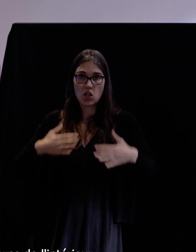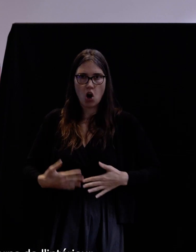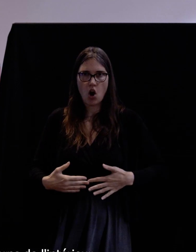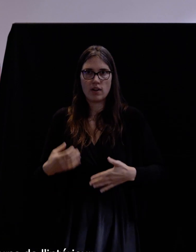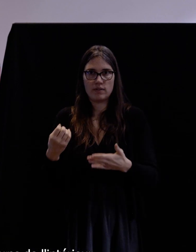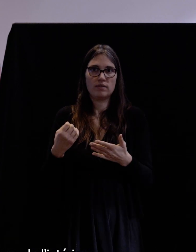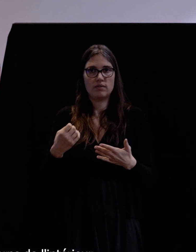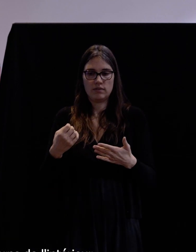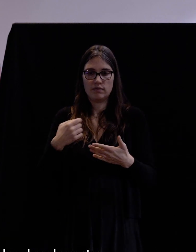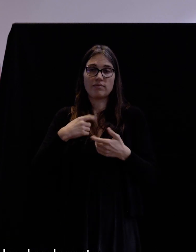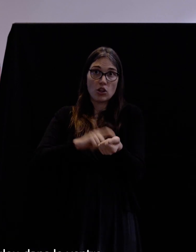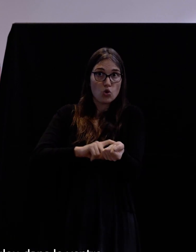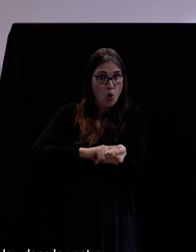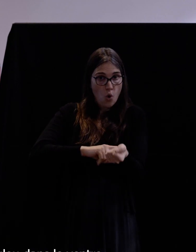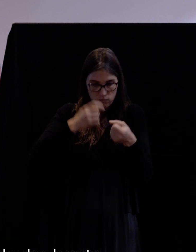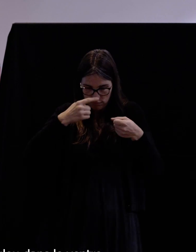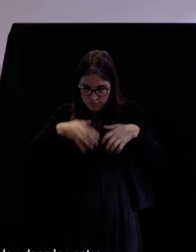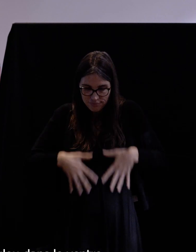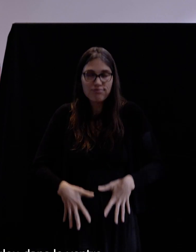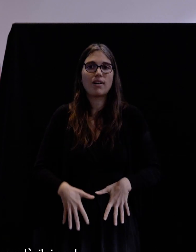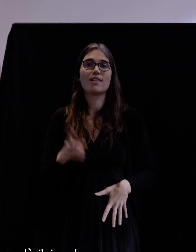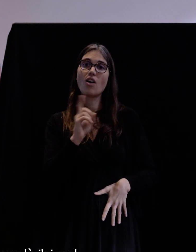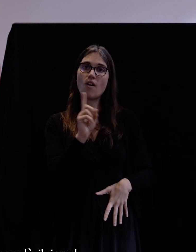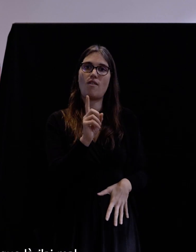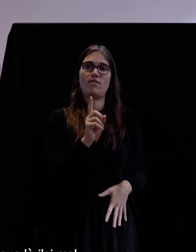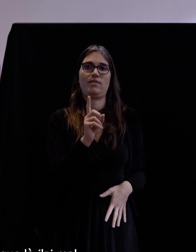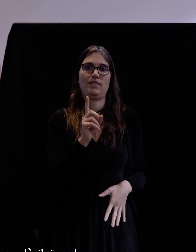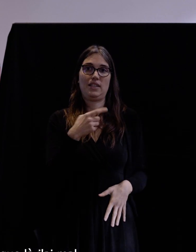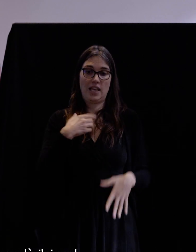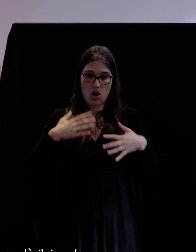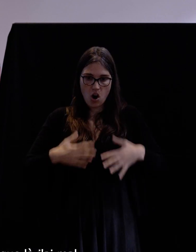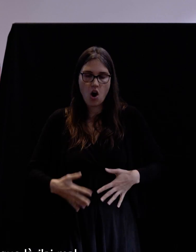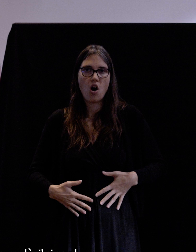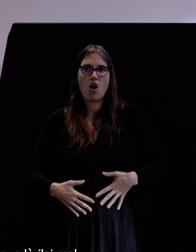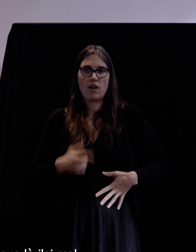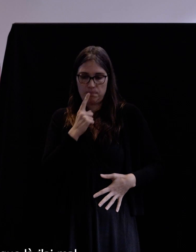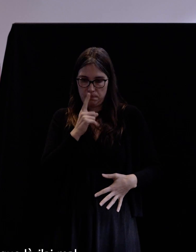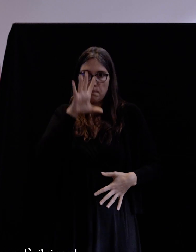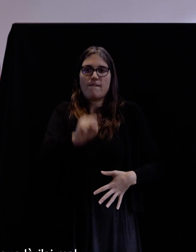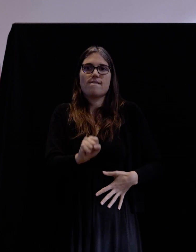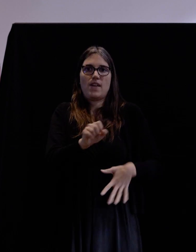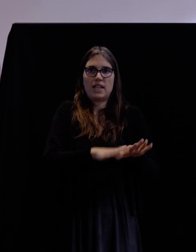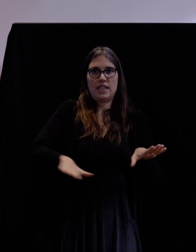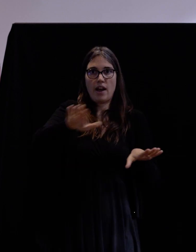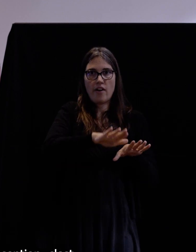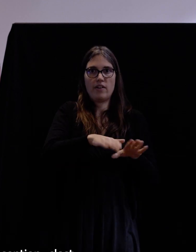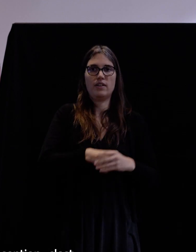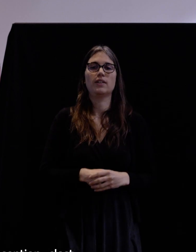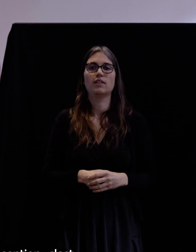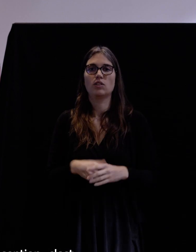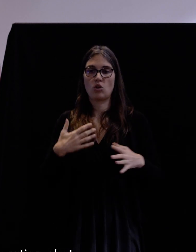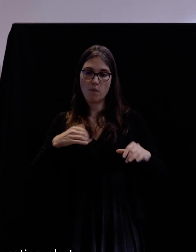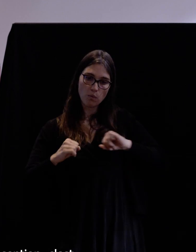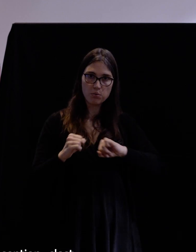au sens neurovégétatif, ce n'est pas votre glouglou dans le ventre et votre cœur qui bat, c'est le fait que là j'ai mal et que là j'ai pas mal. Ça,